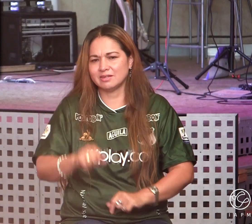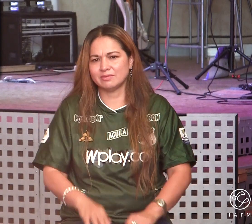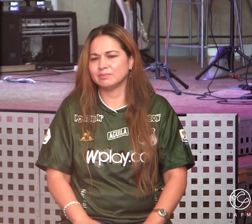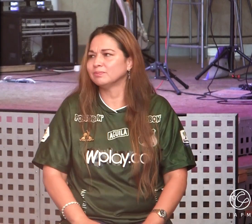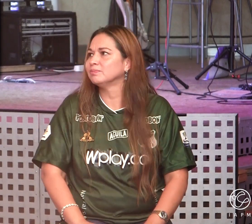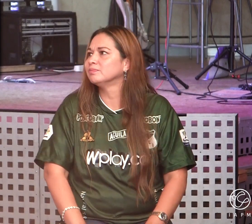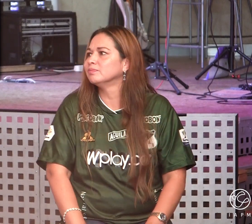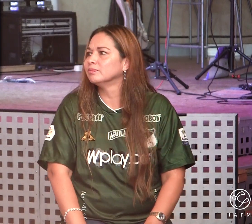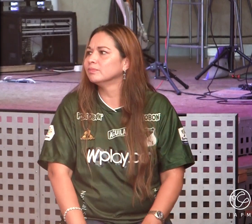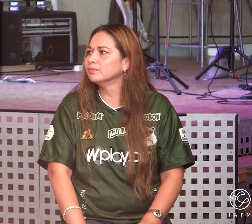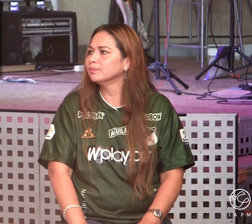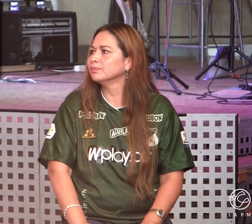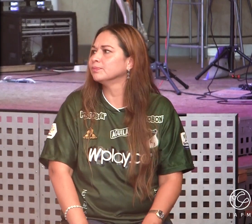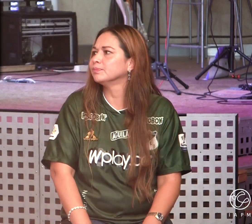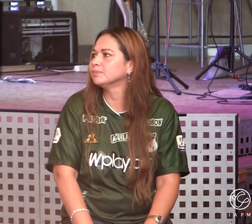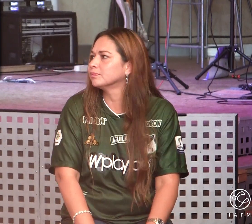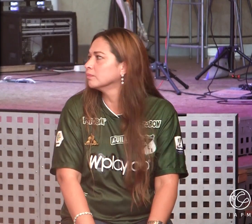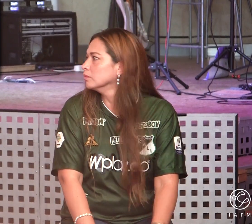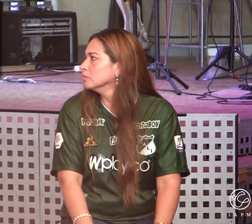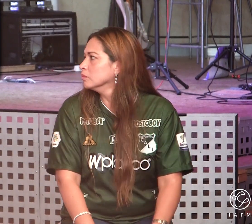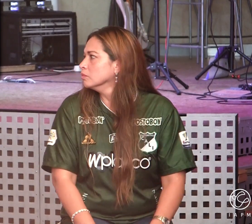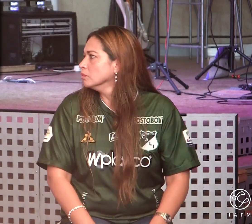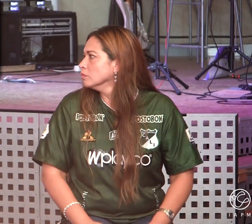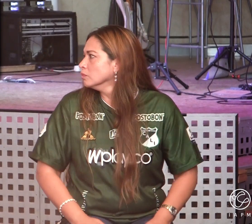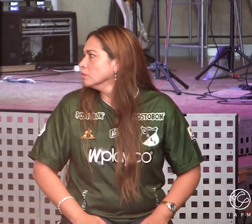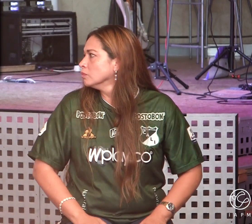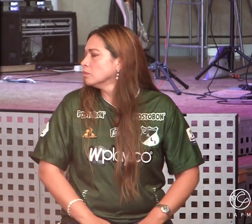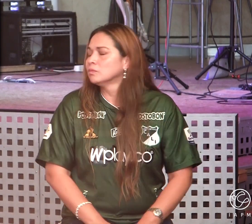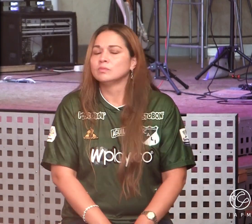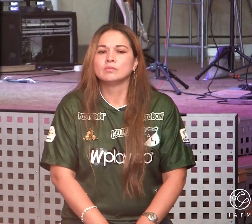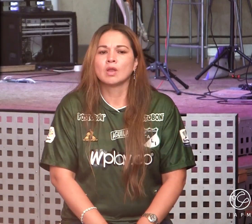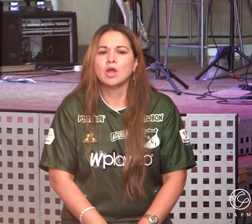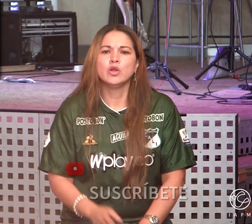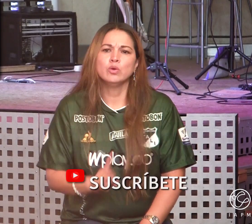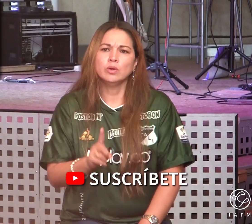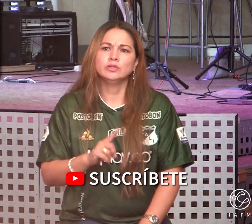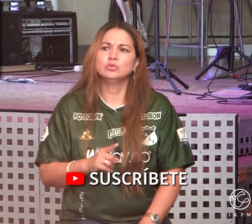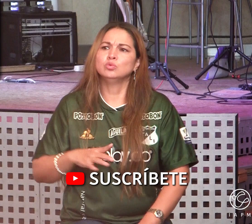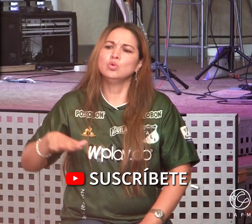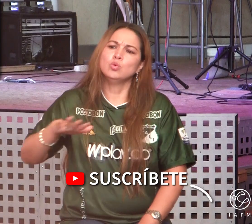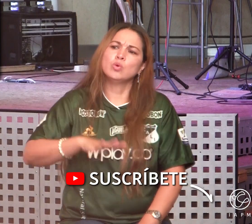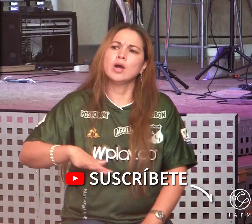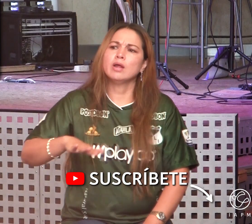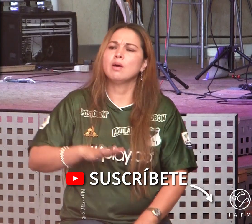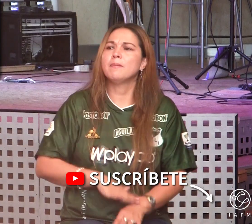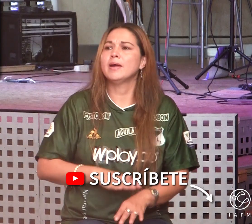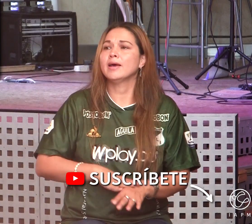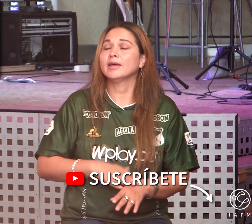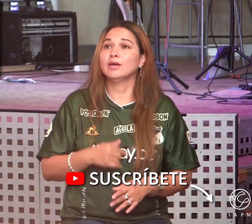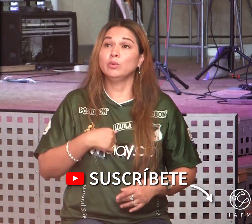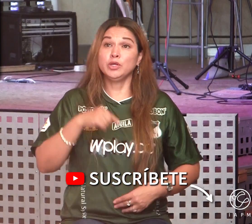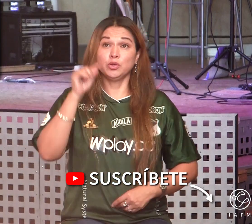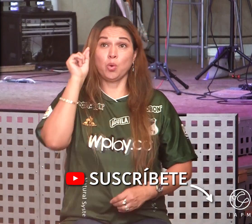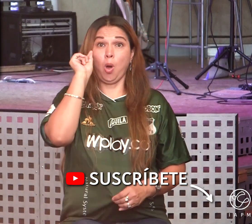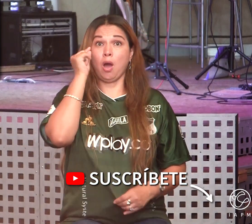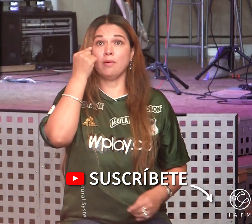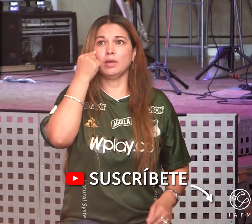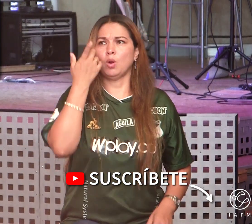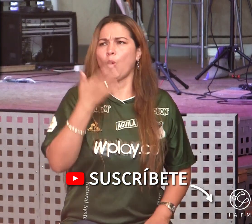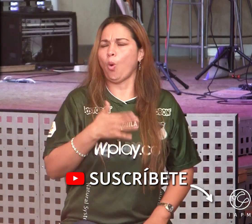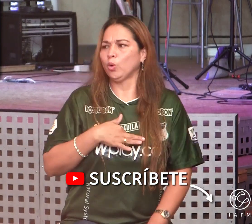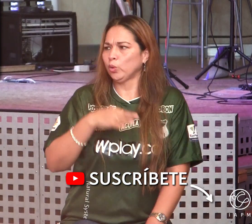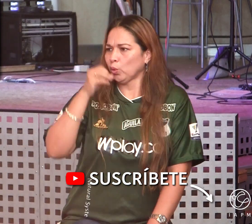para ser mucho más que un lugar para estar. No es un lugar para mostrar capacidades, sino al contrario,